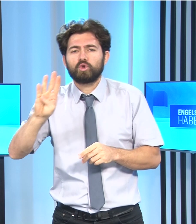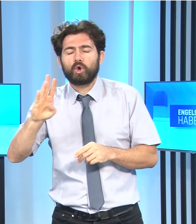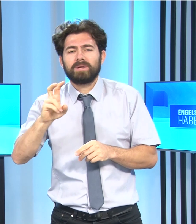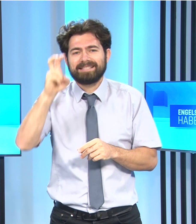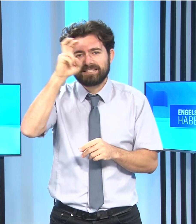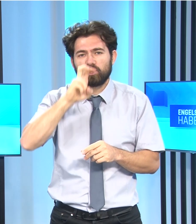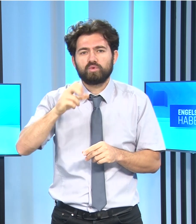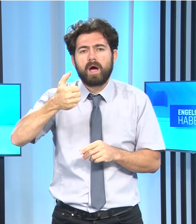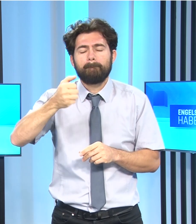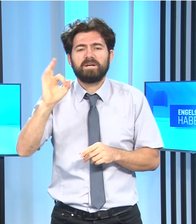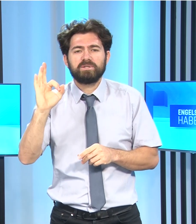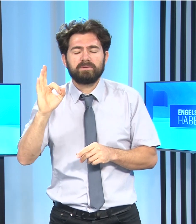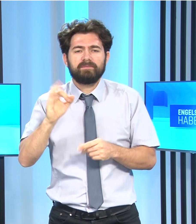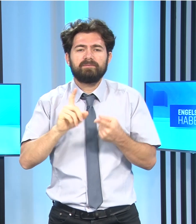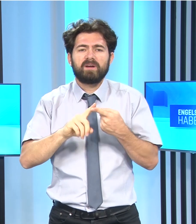22-74-860